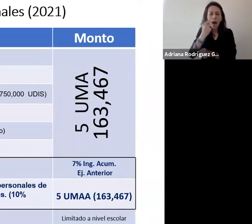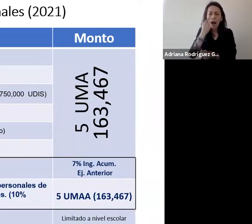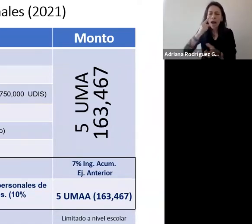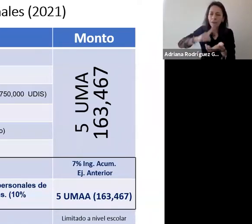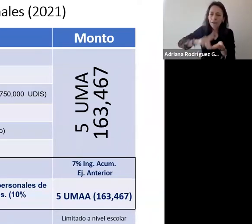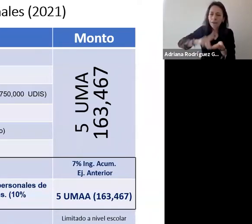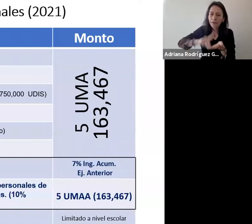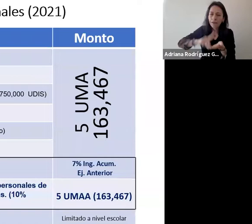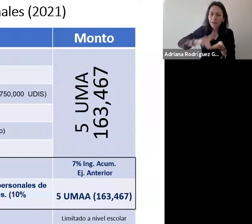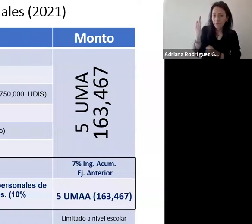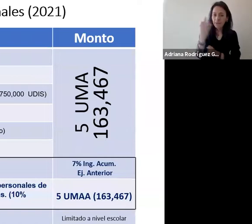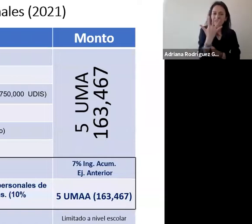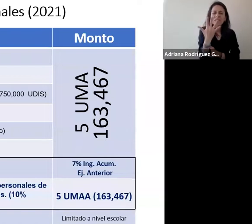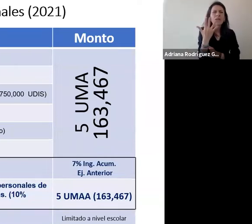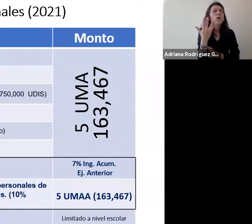son